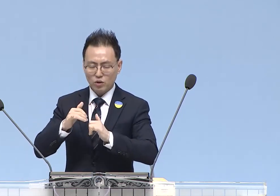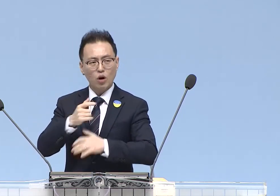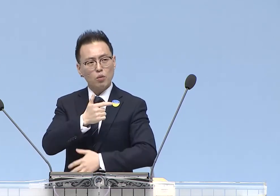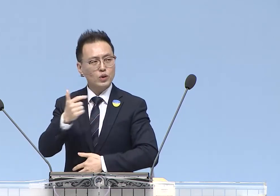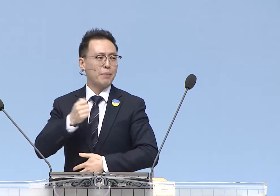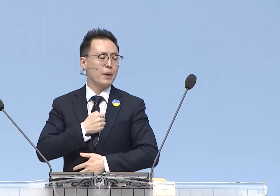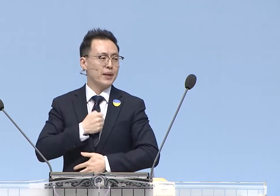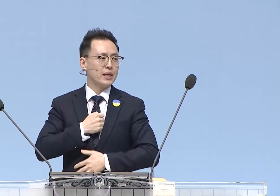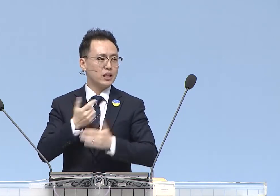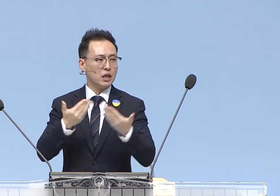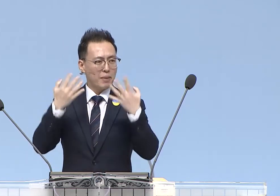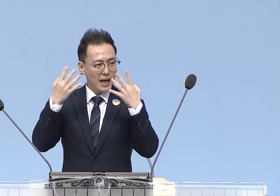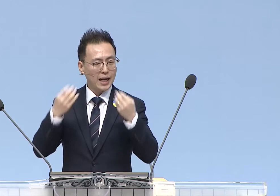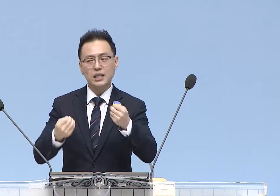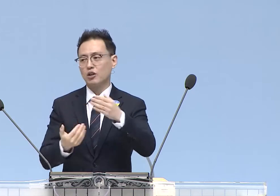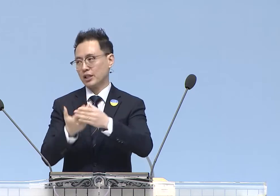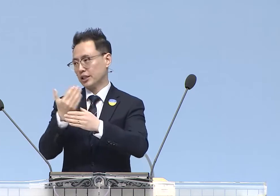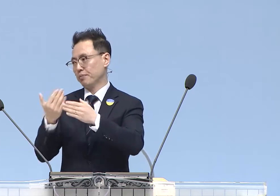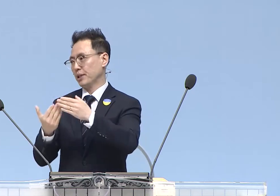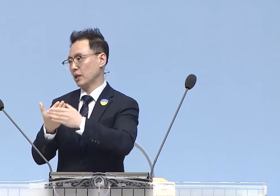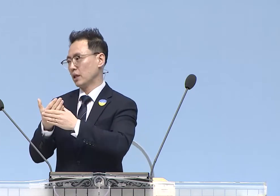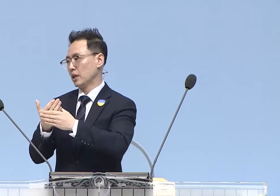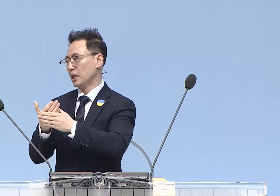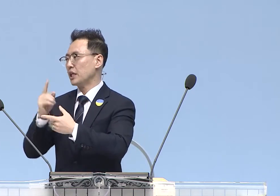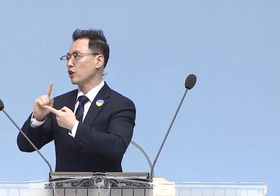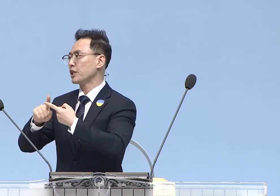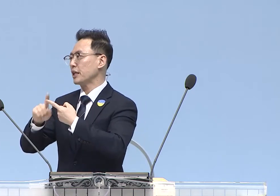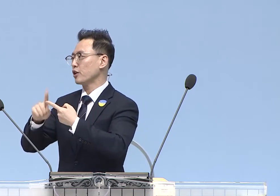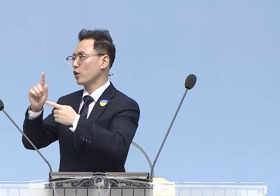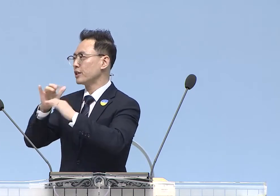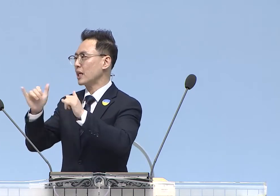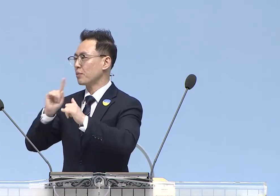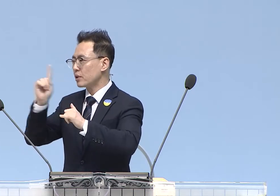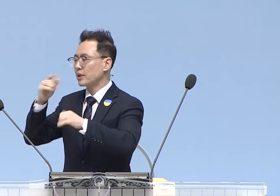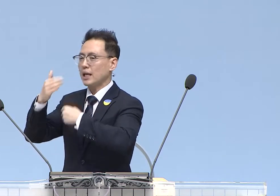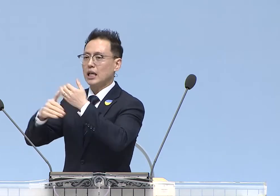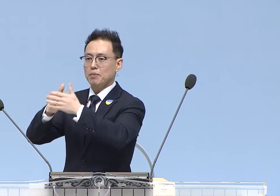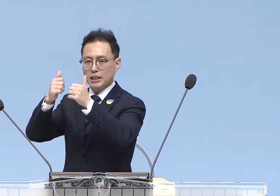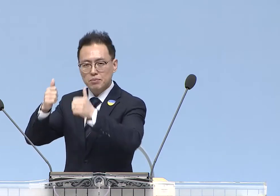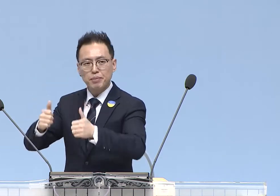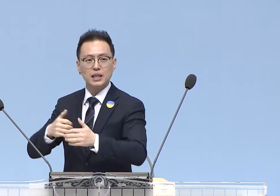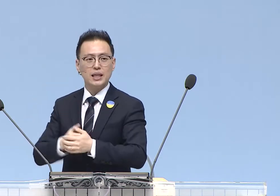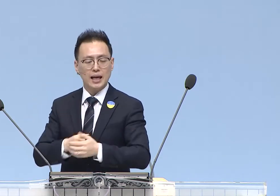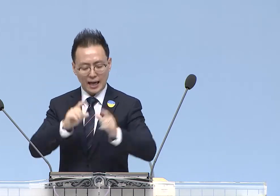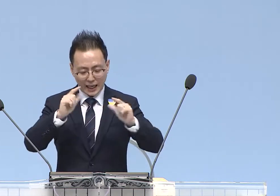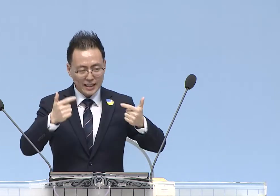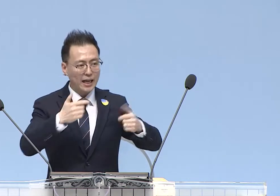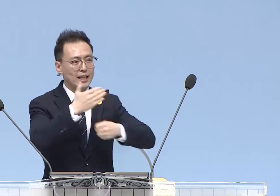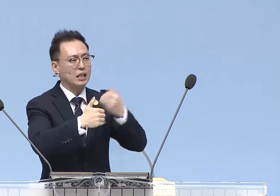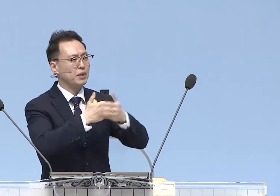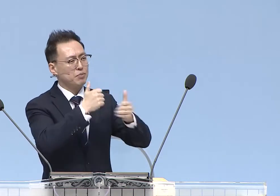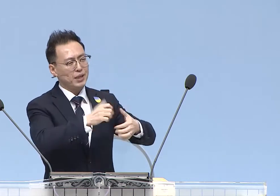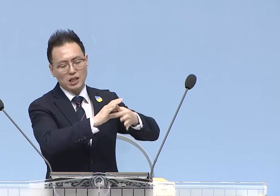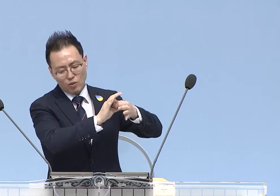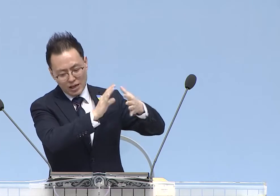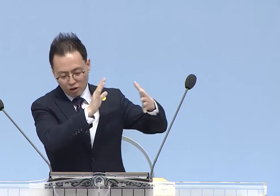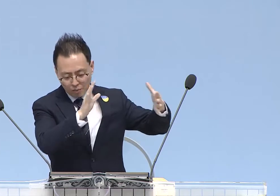너무 답답한 일들이 많이 일어났습니다. 이것에 대해서 어떤 사람들은 하나님의 심판이다, 아니다, 하나님의 심판이랑 관련